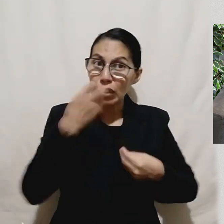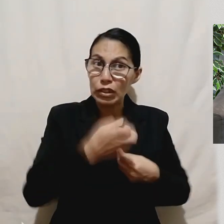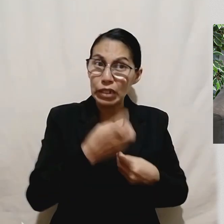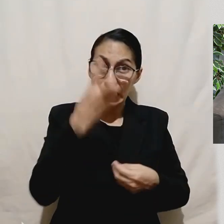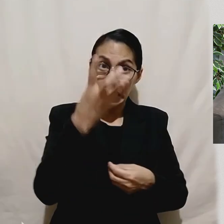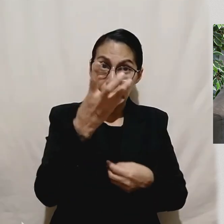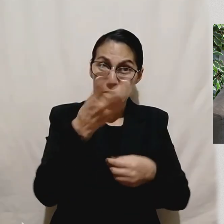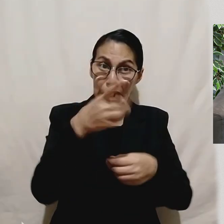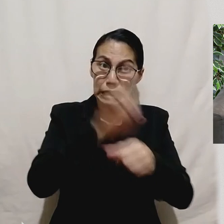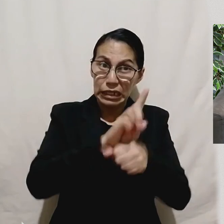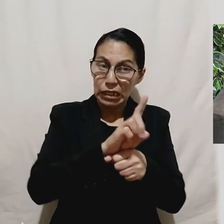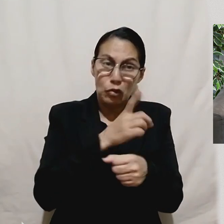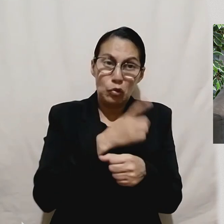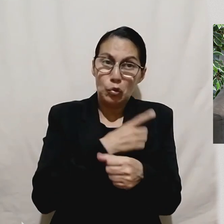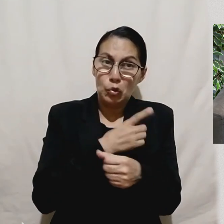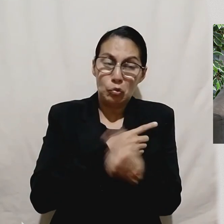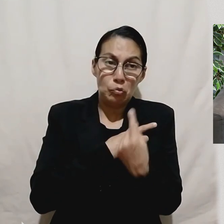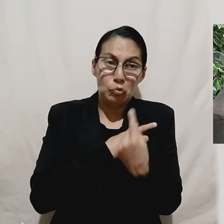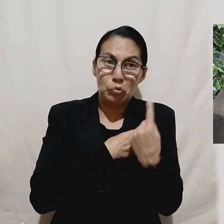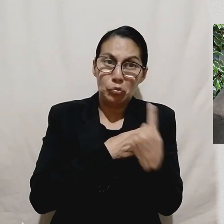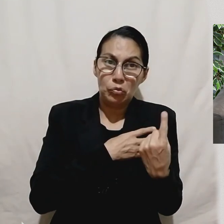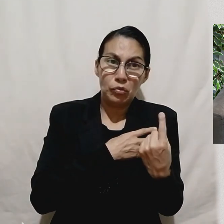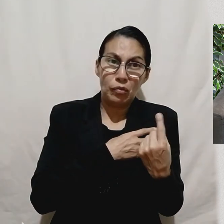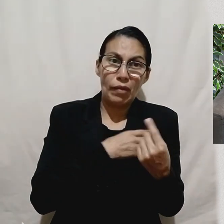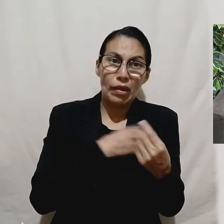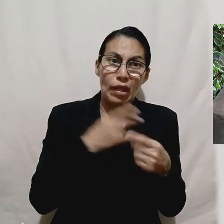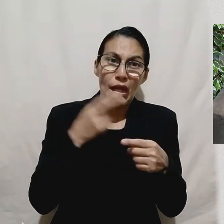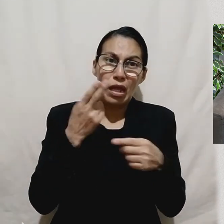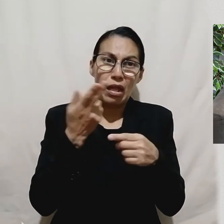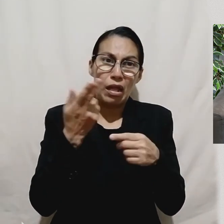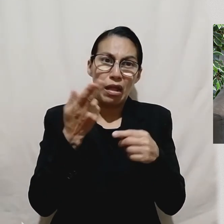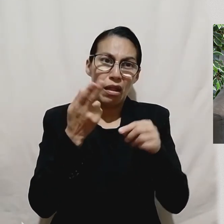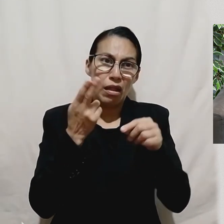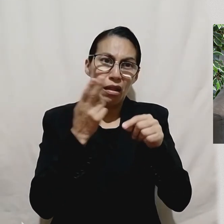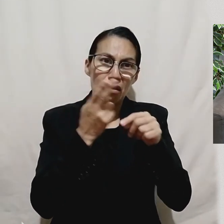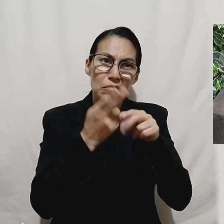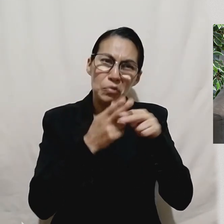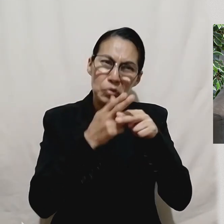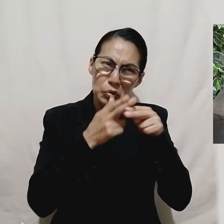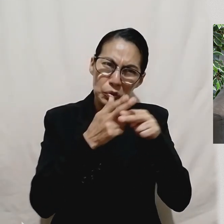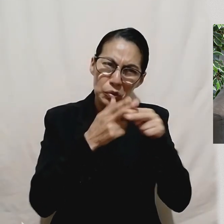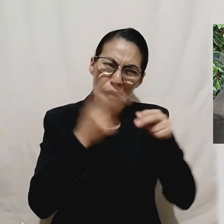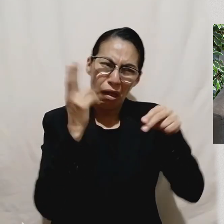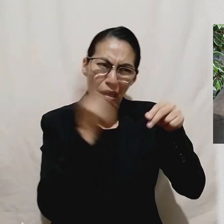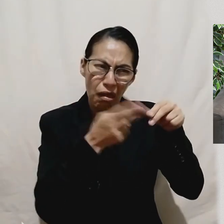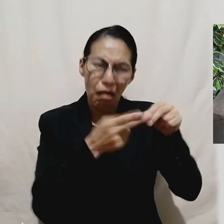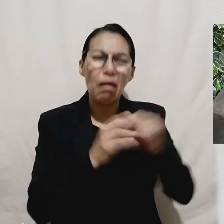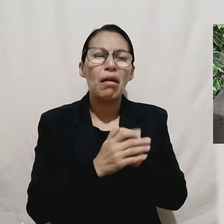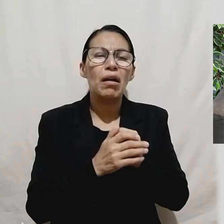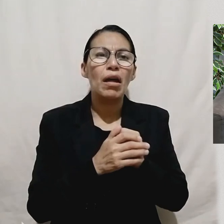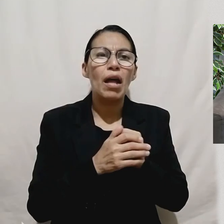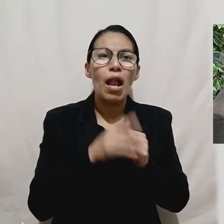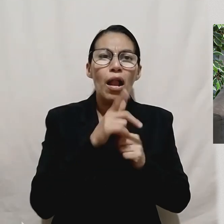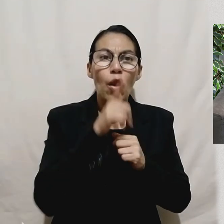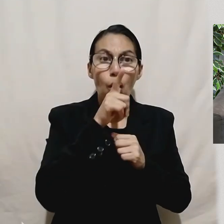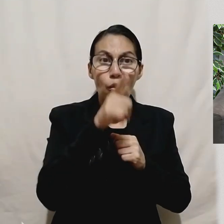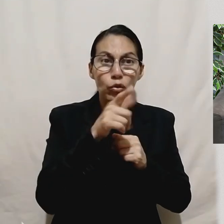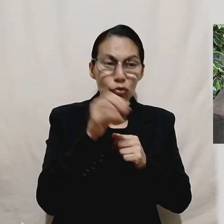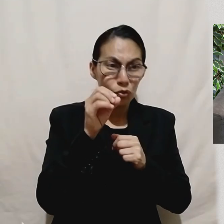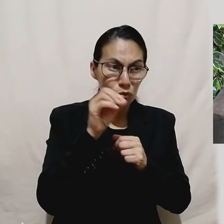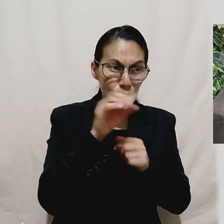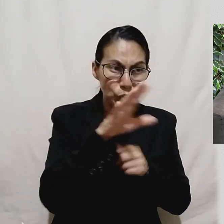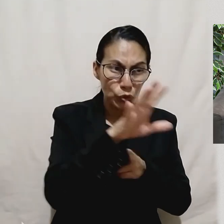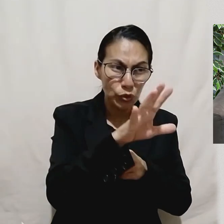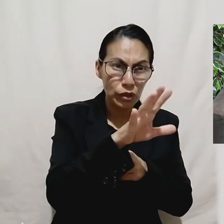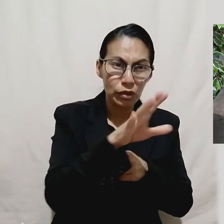te dejan tres días solos solo con lo que traes nada más una navaja para las ramitas este una lámpara lo